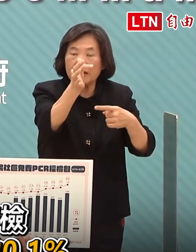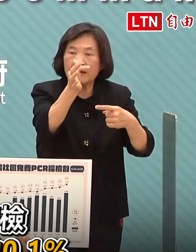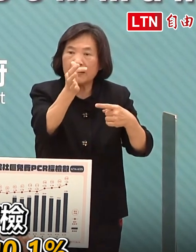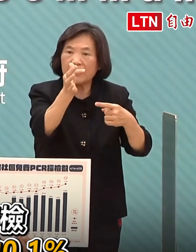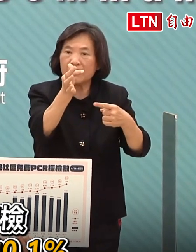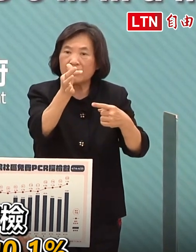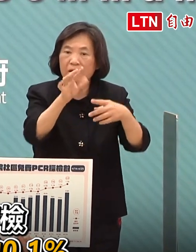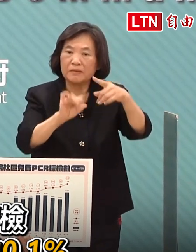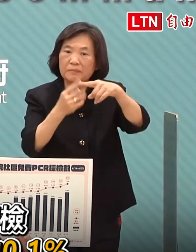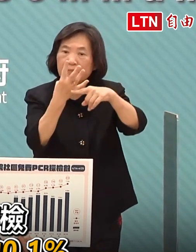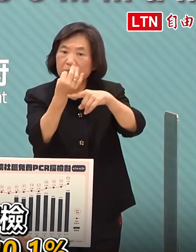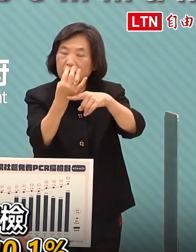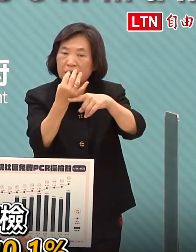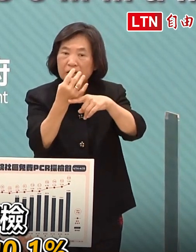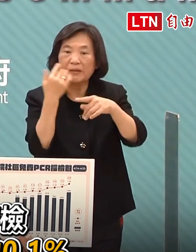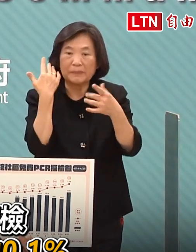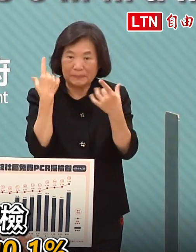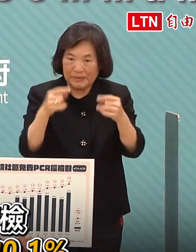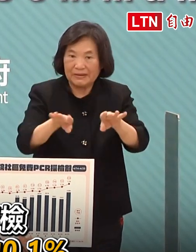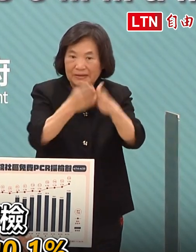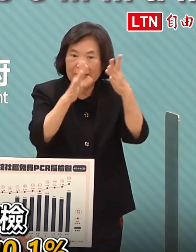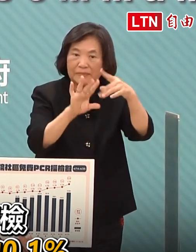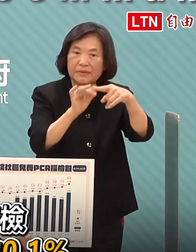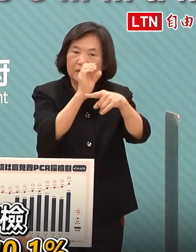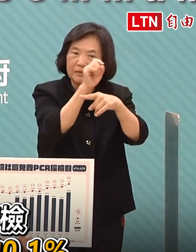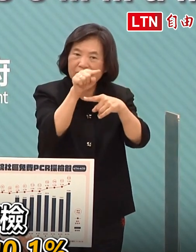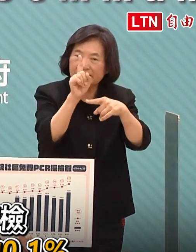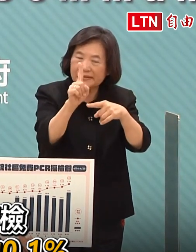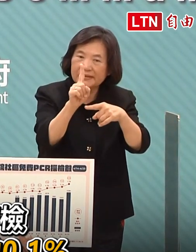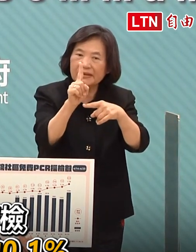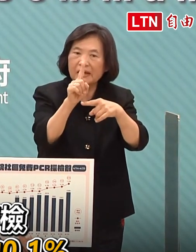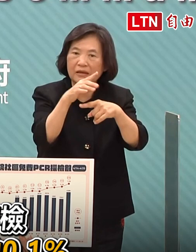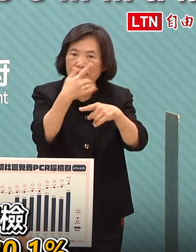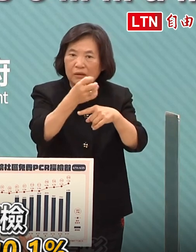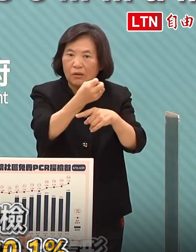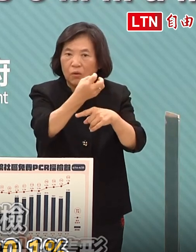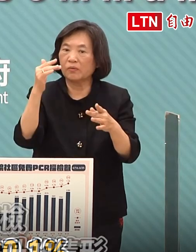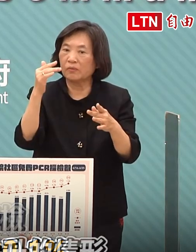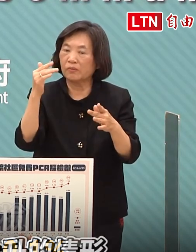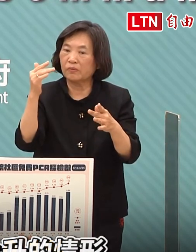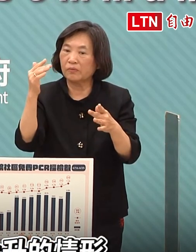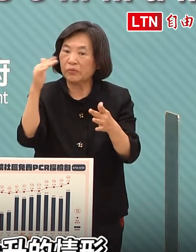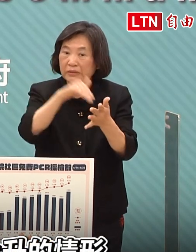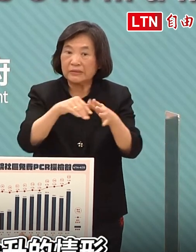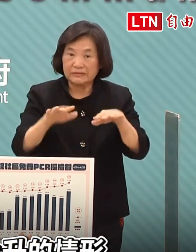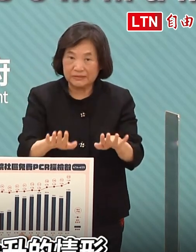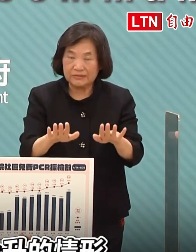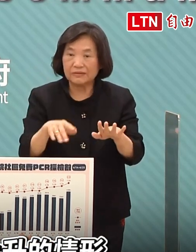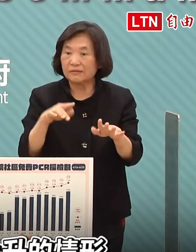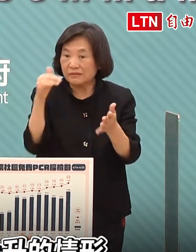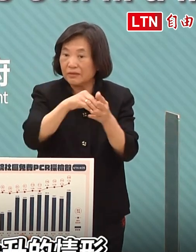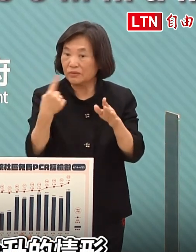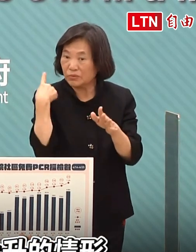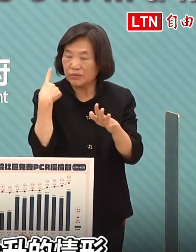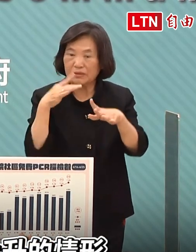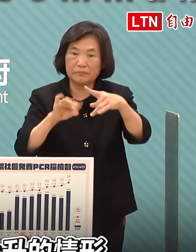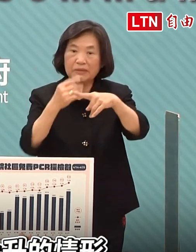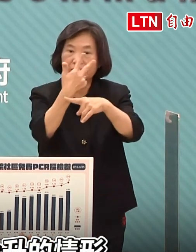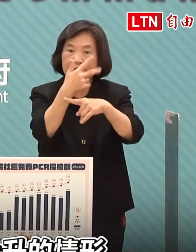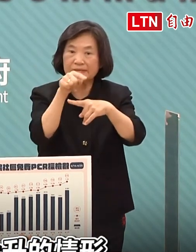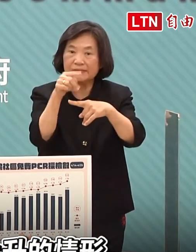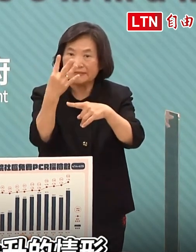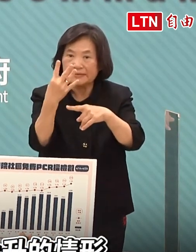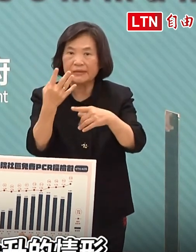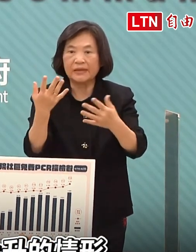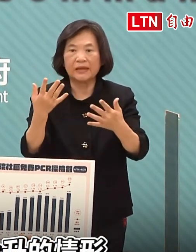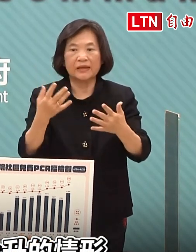哈，从一开始的时候0.1的哈，从一路一直爬，你知道哈，到现在到昨天已经到